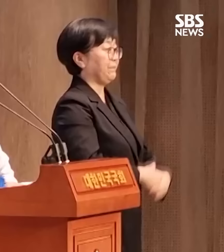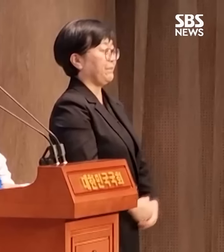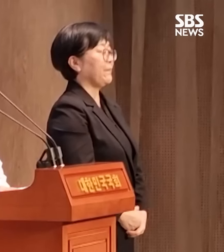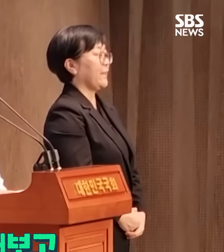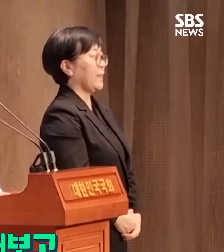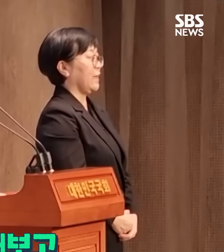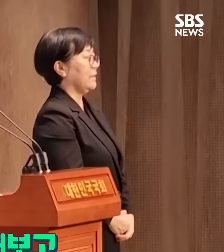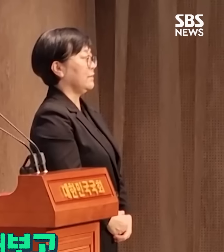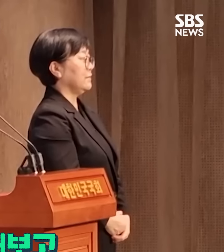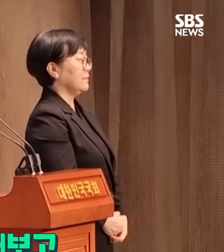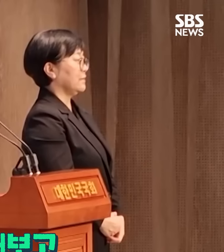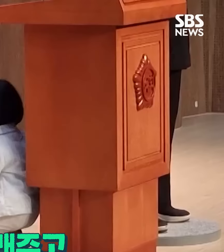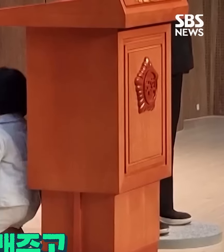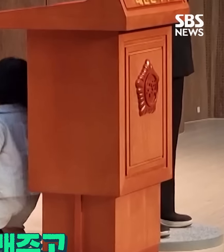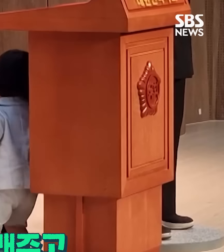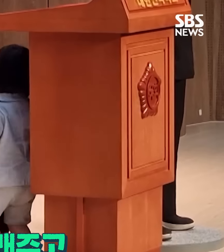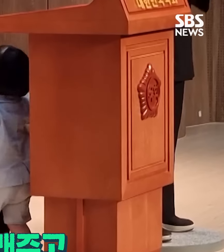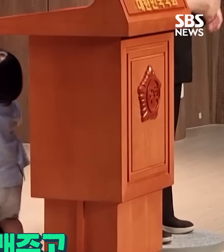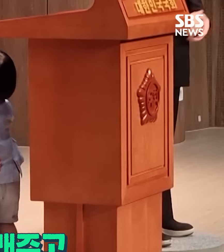안 됩니다.